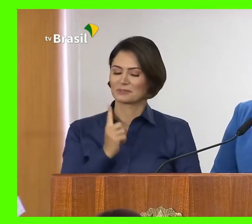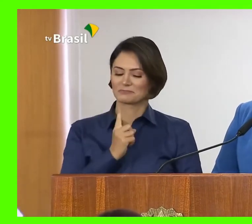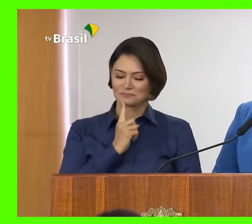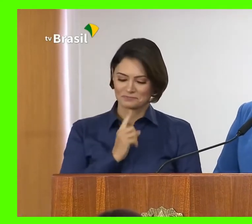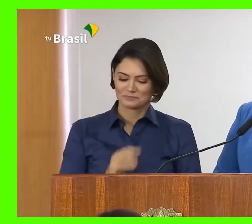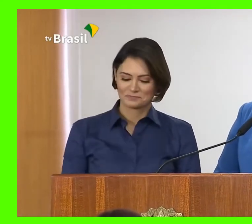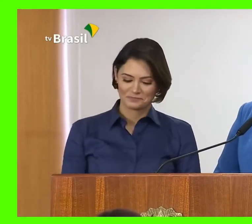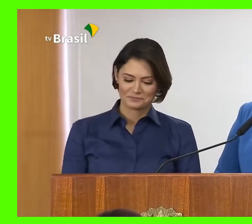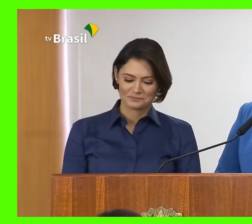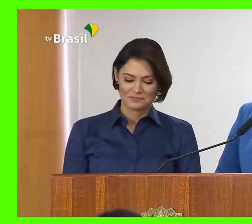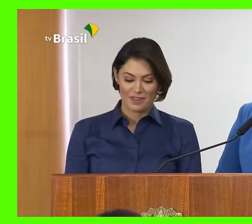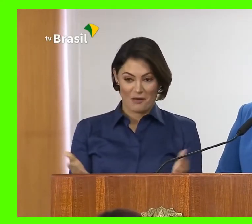pessoas surdas.